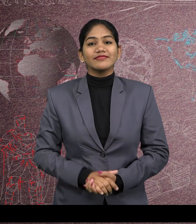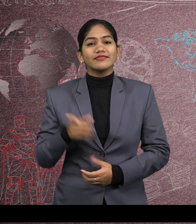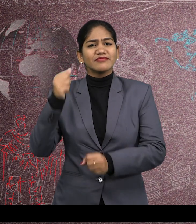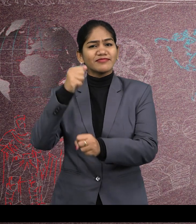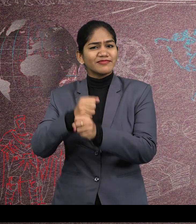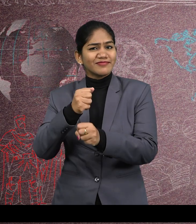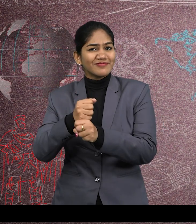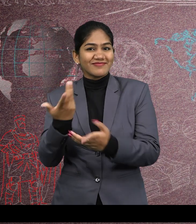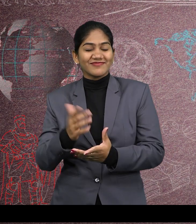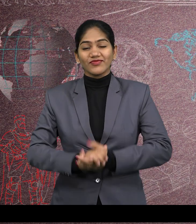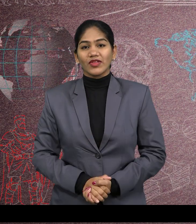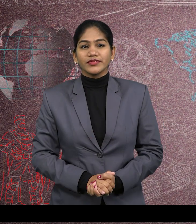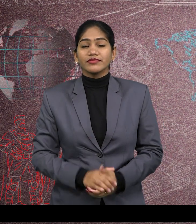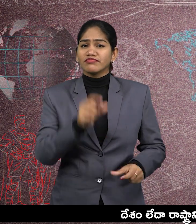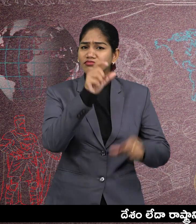ప్రభుత్వం,